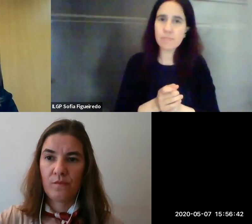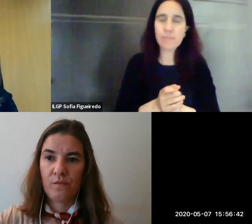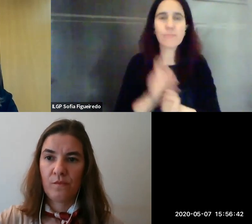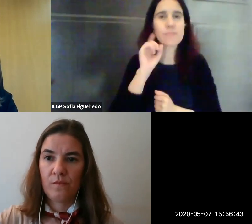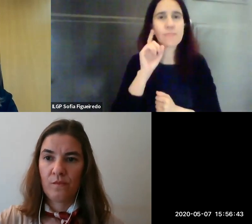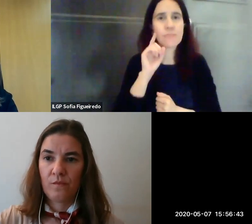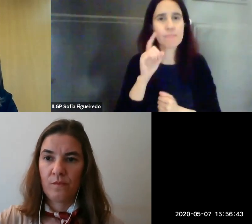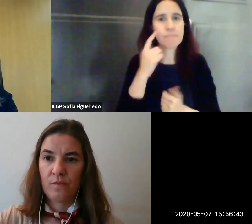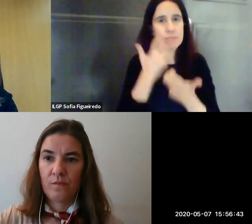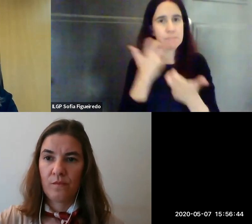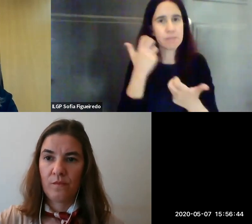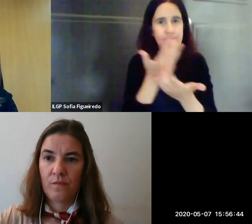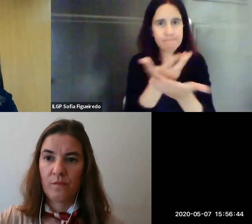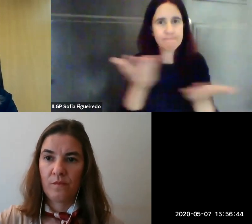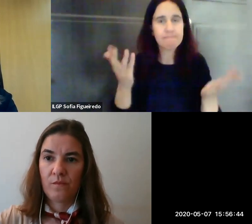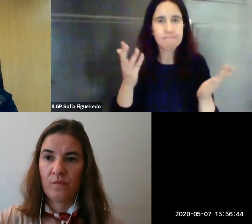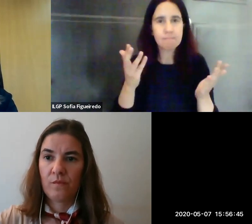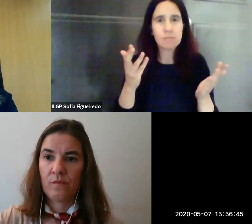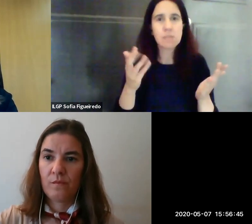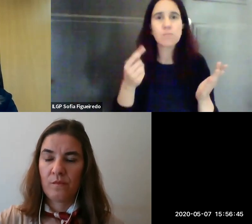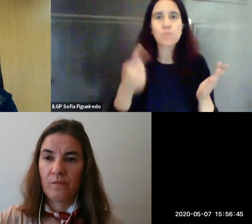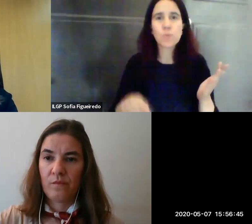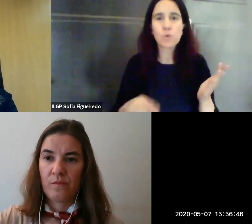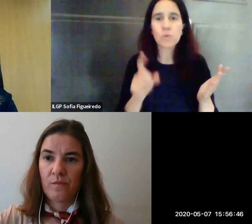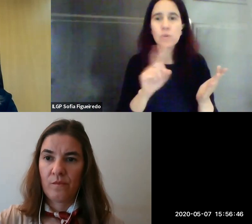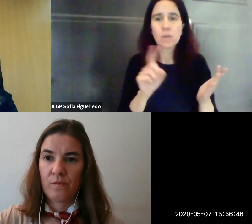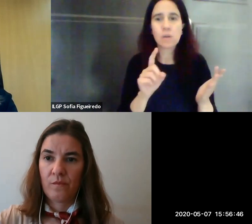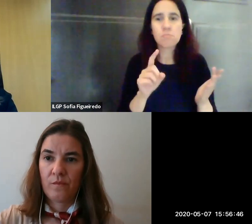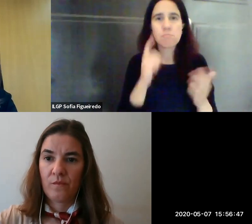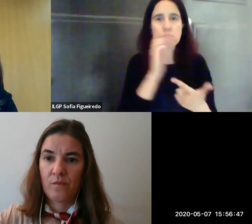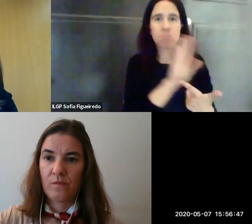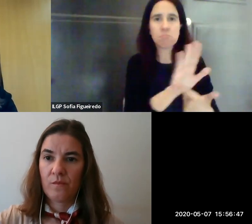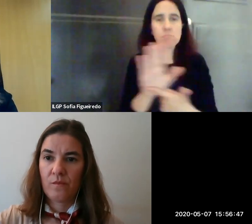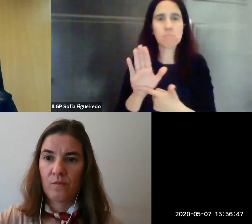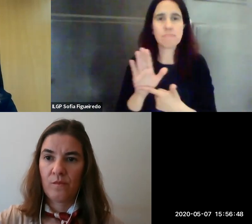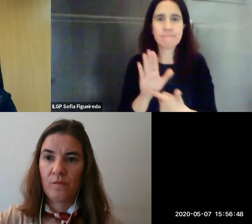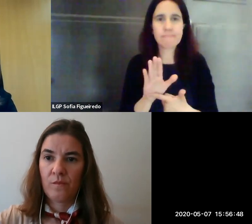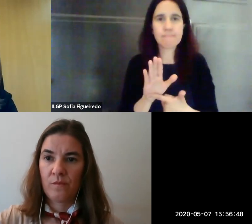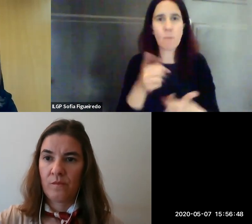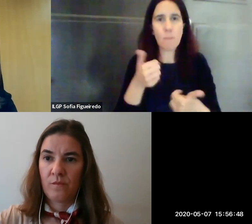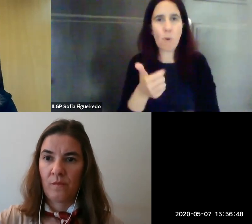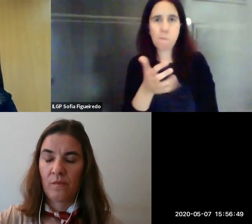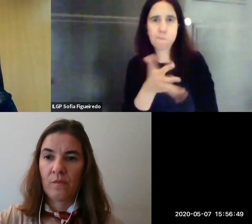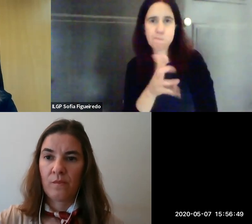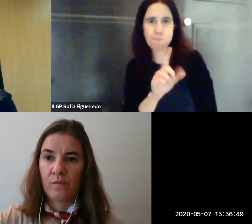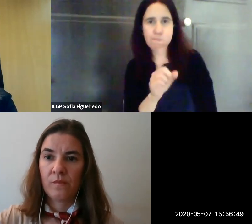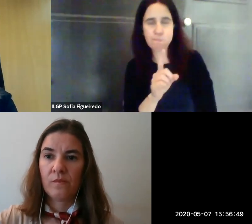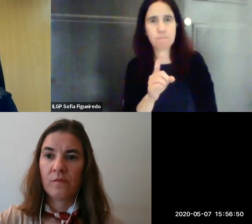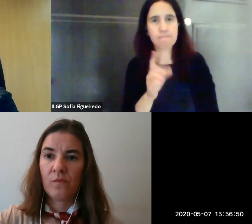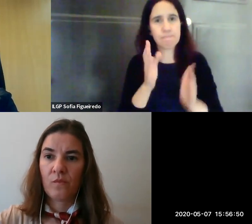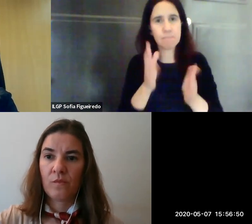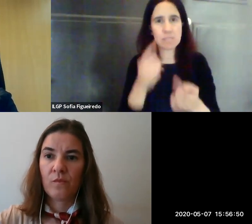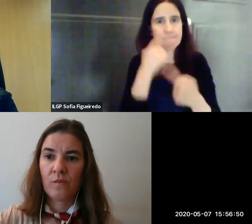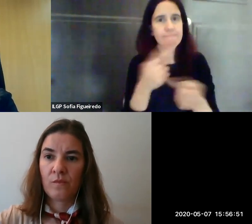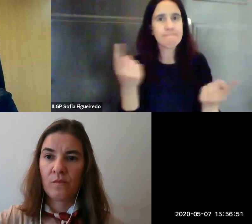e não transmitir apenas a mensagem menos boa, que é inevitável, não é? Estamos